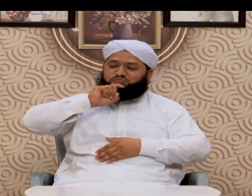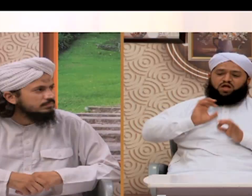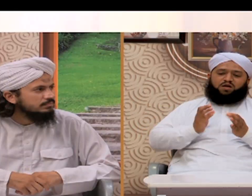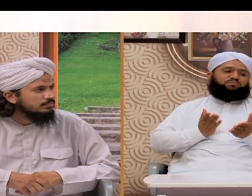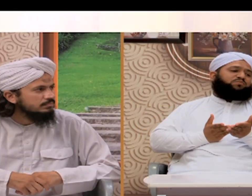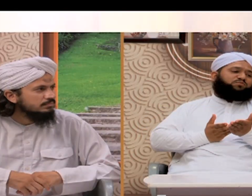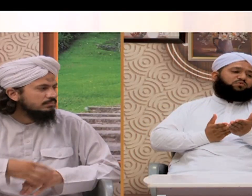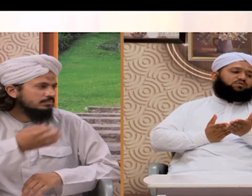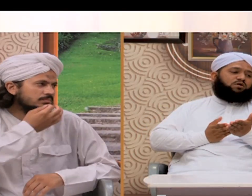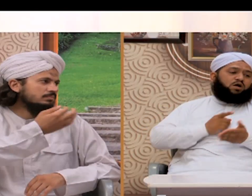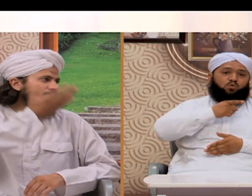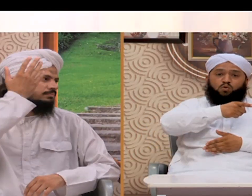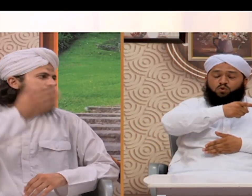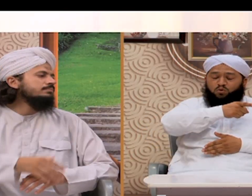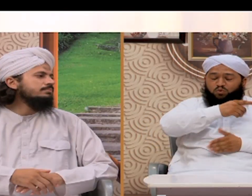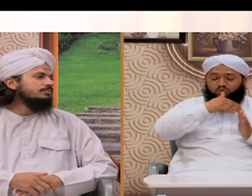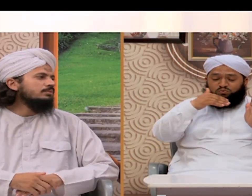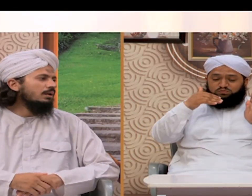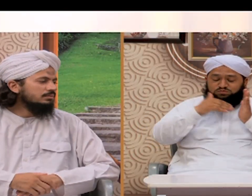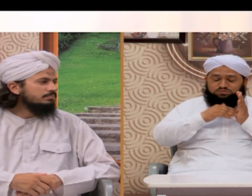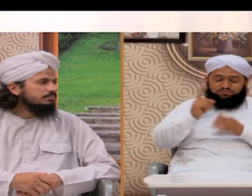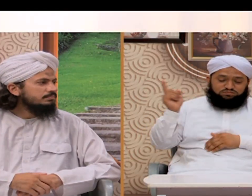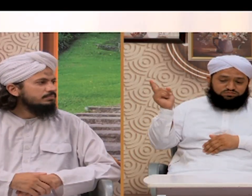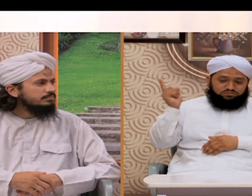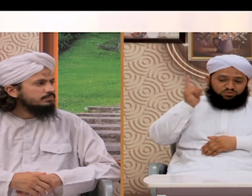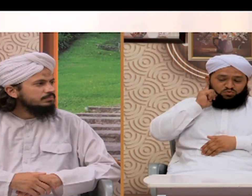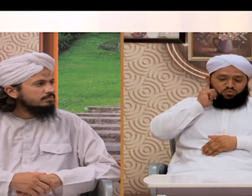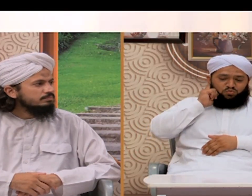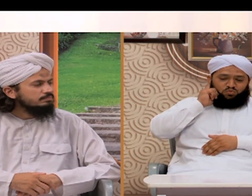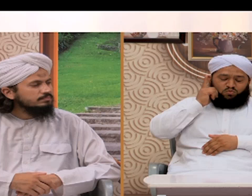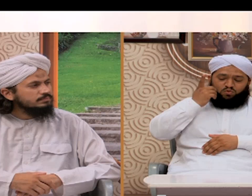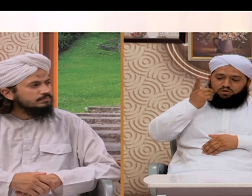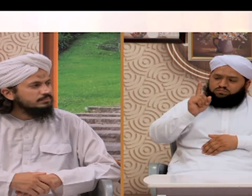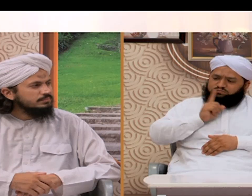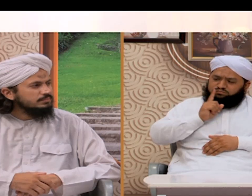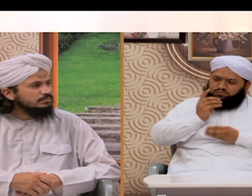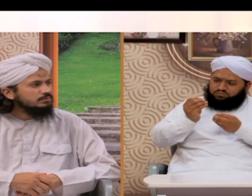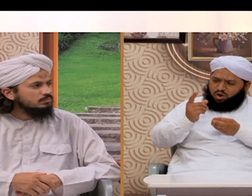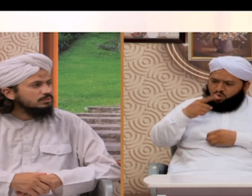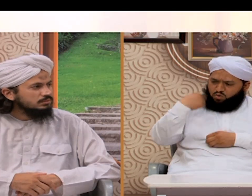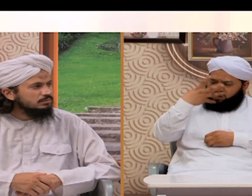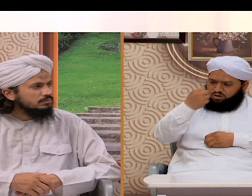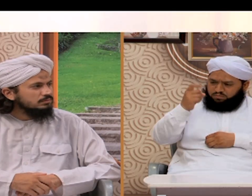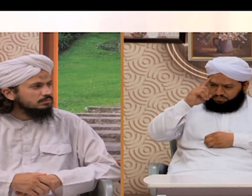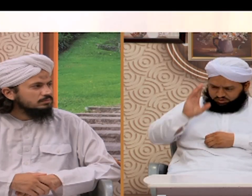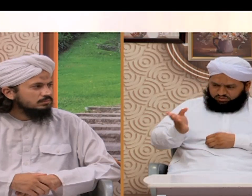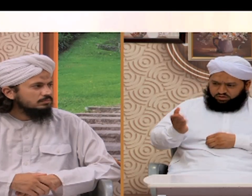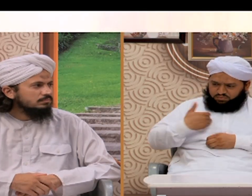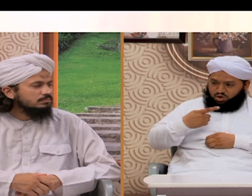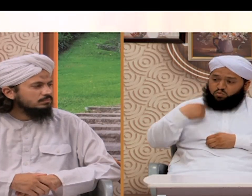مجھے حکم دیا ہے۔ یہ سن کر حضرت زید بن ثانہ رضی اللہ عنہ نے کہا، اے عمر، کیا تم مجھے پہچانتے ہو؟